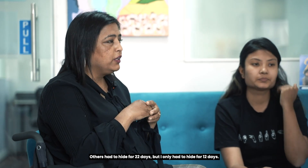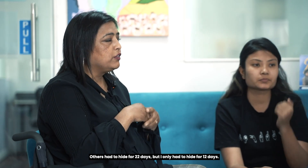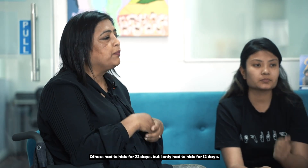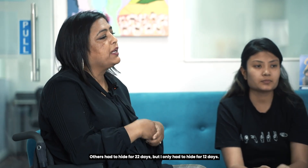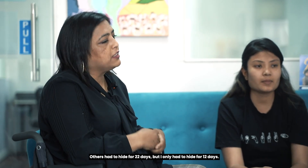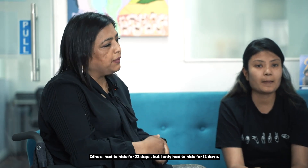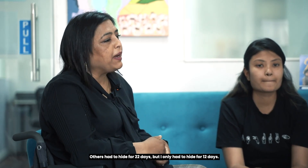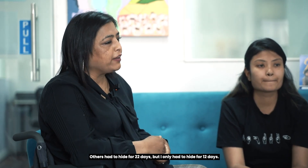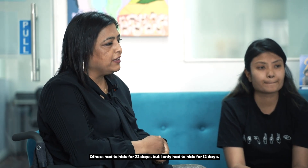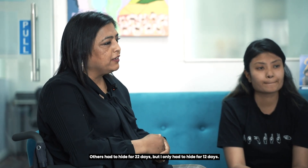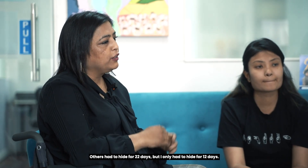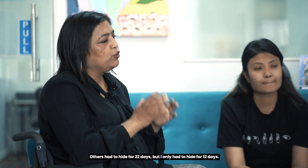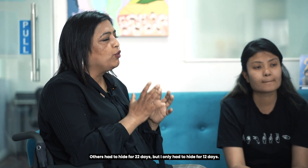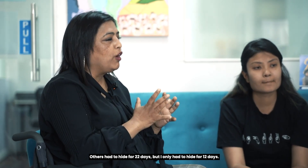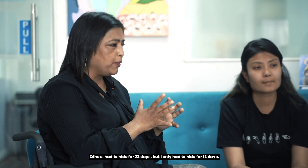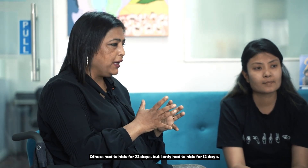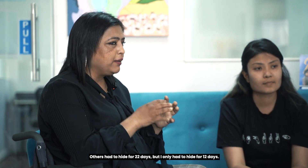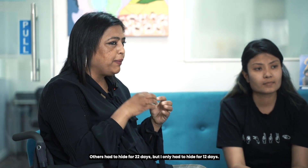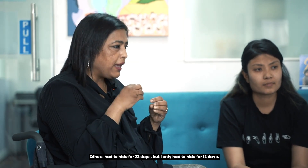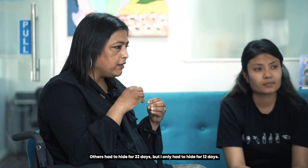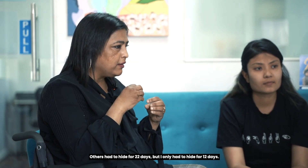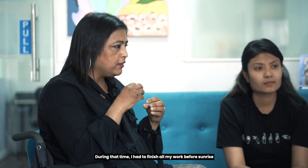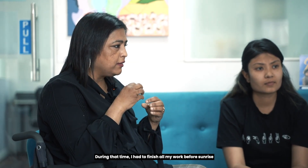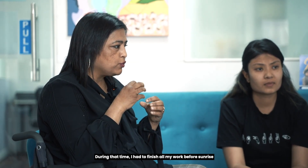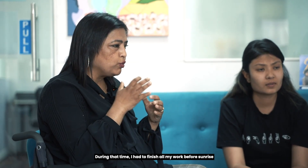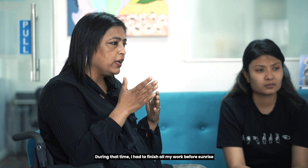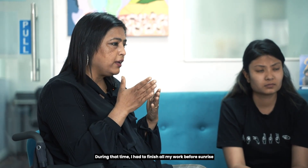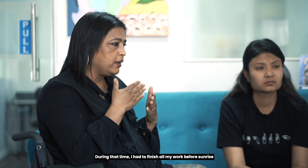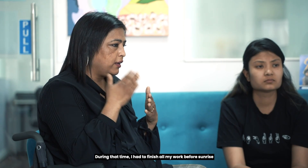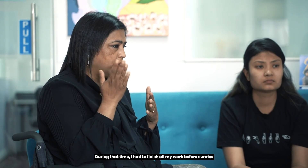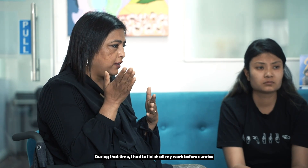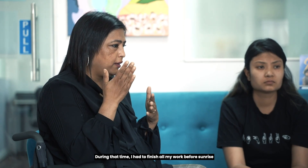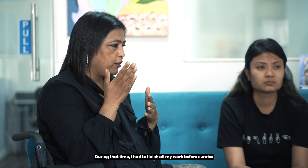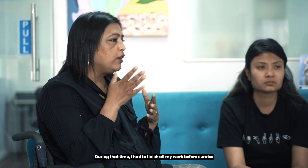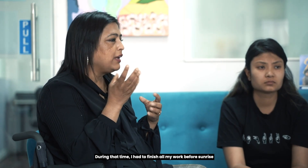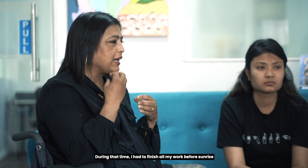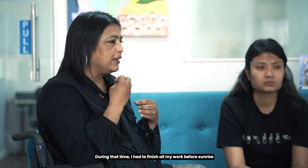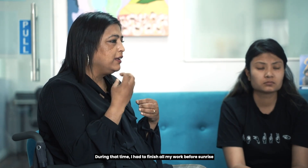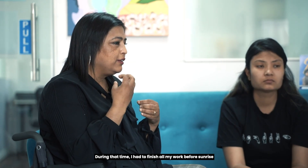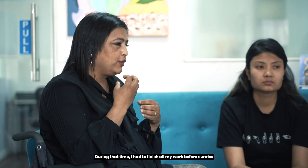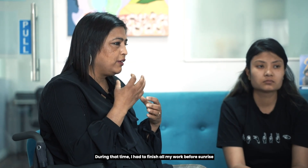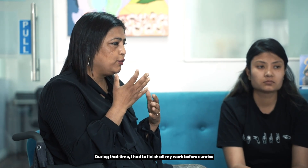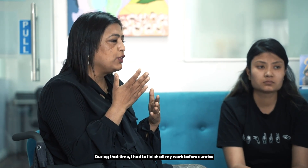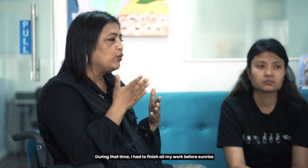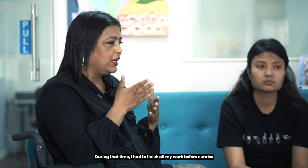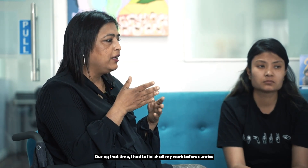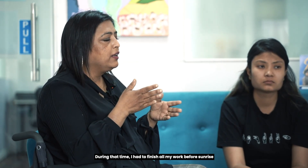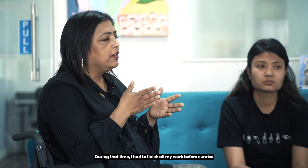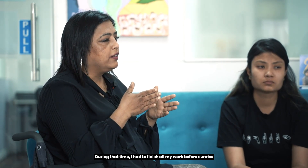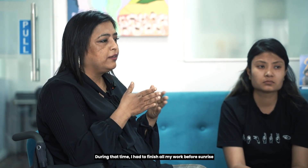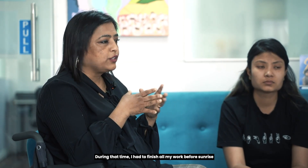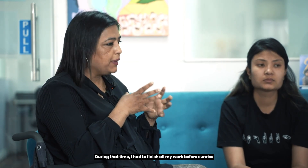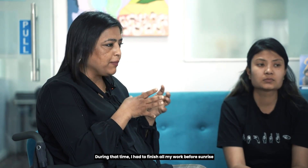अरूहरू तर मलाई चाहिँ जम्मा 12 दिन त्यो घरमा बिहान सूर्य नलाग्दै